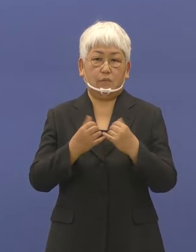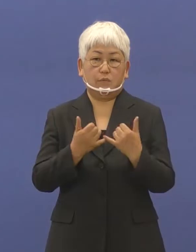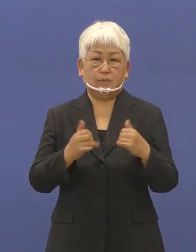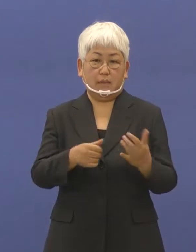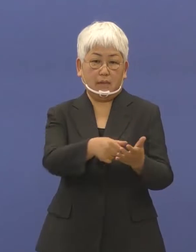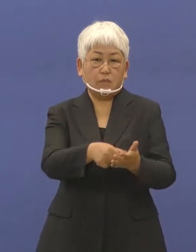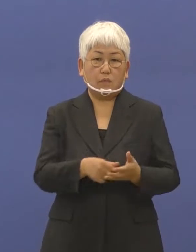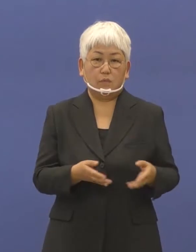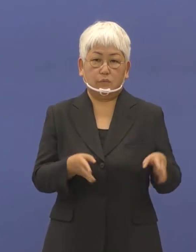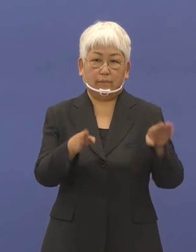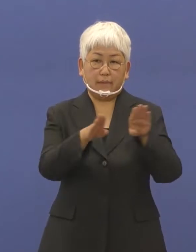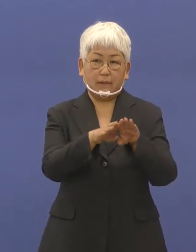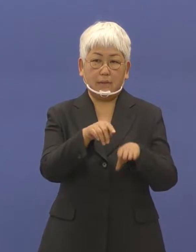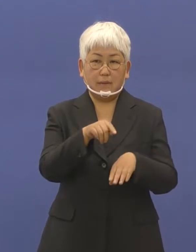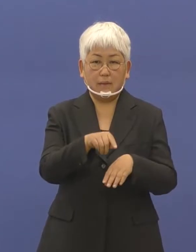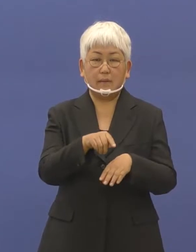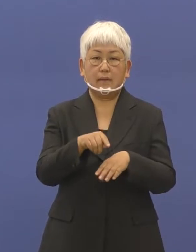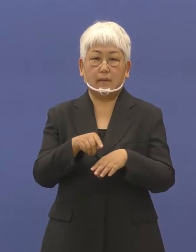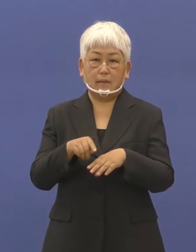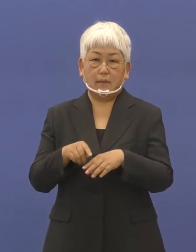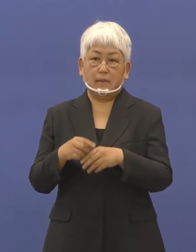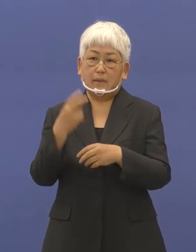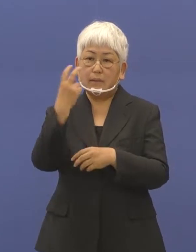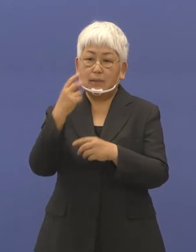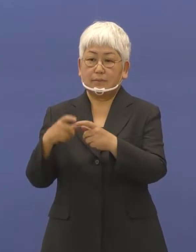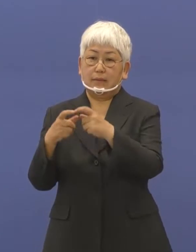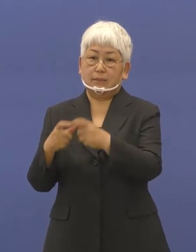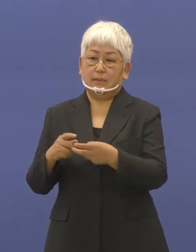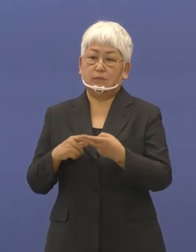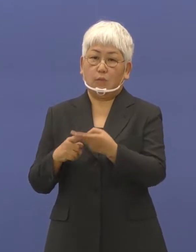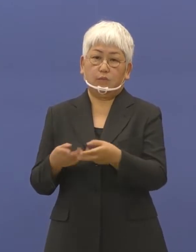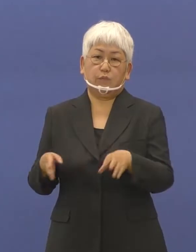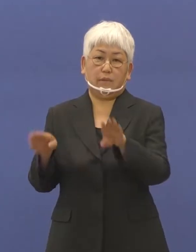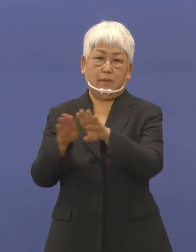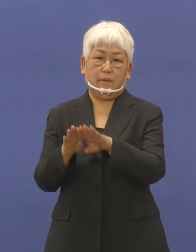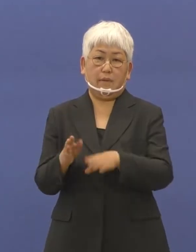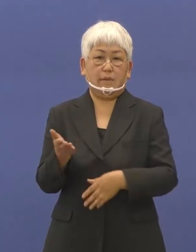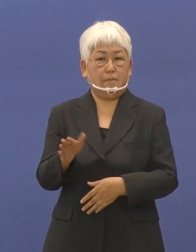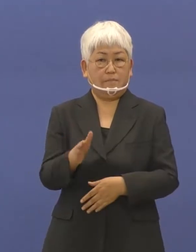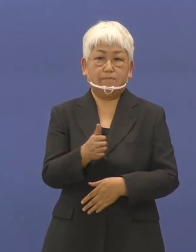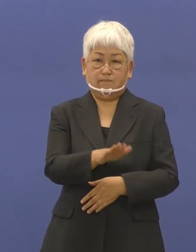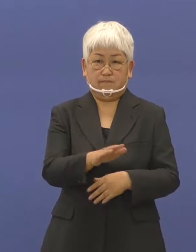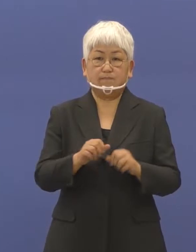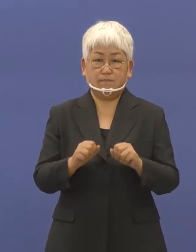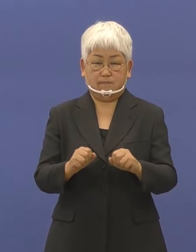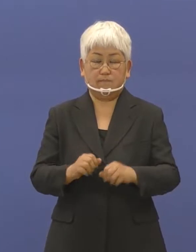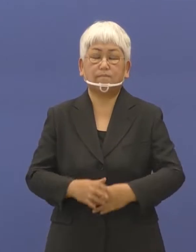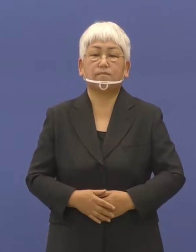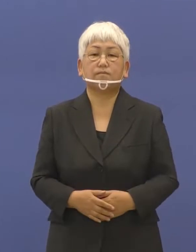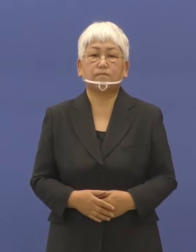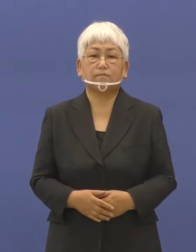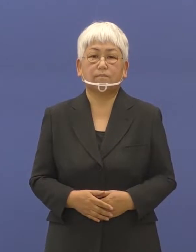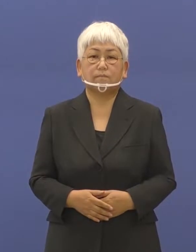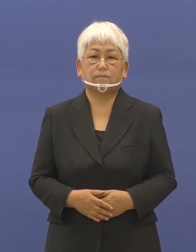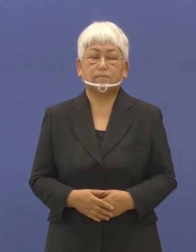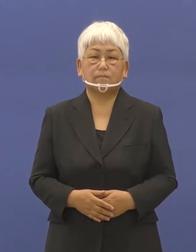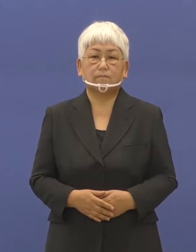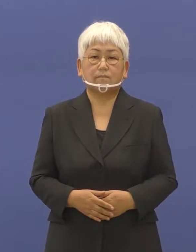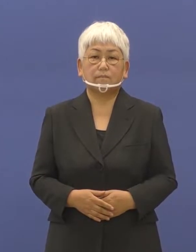録センターと岩手検査キット送付センターを開設します。